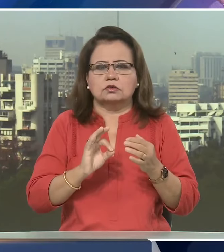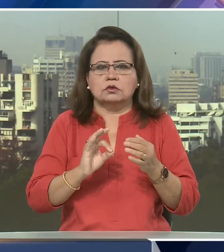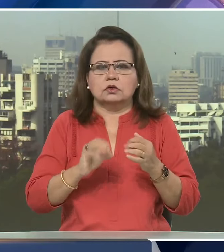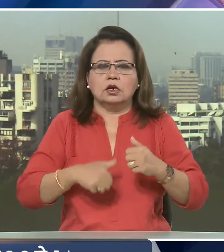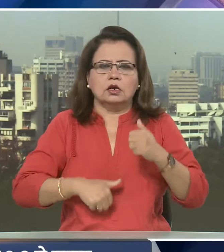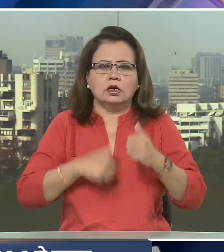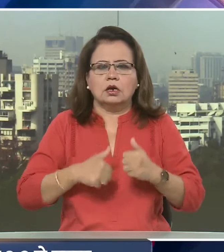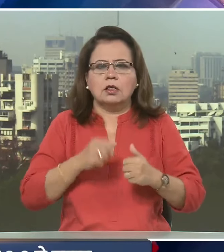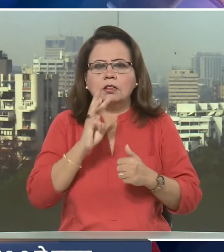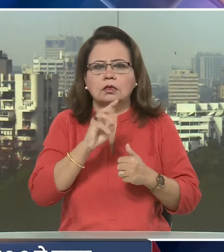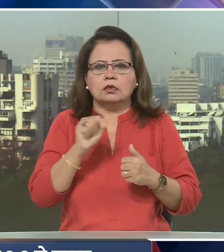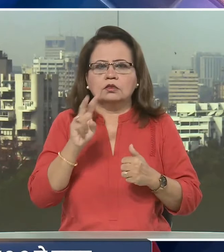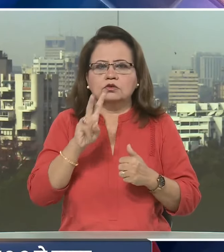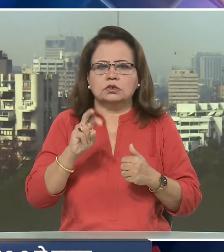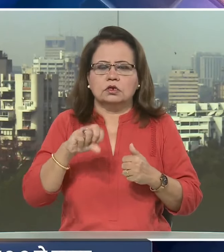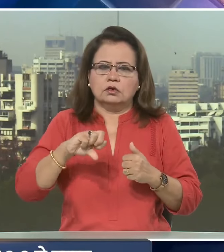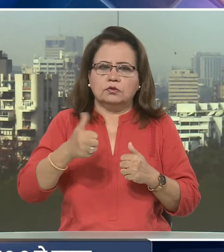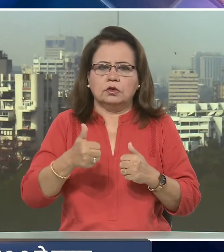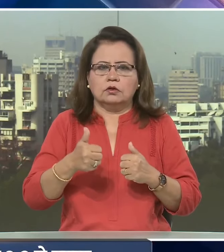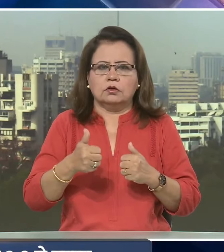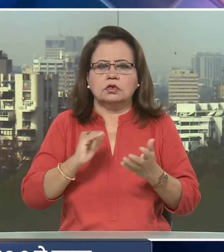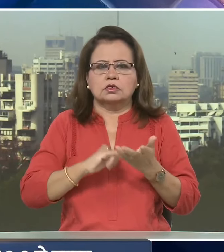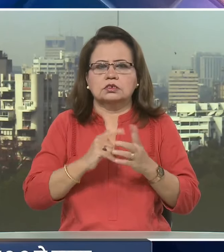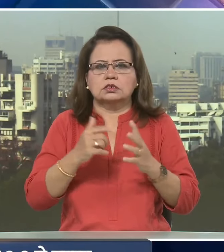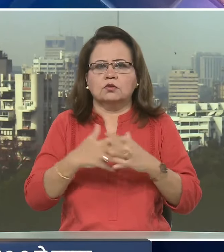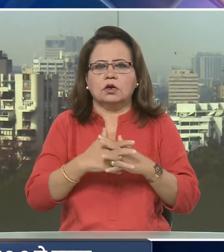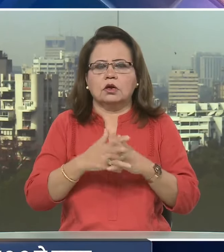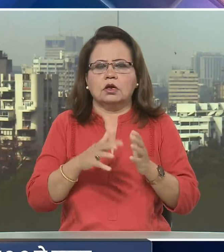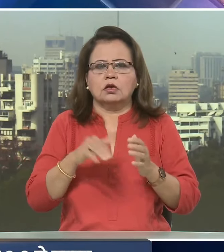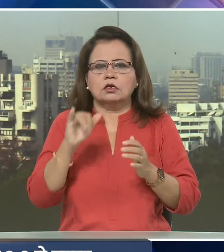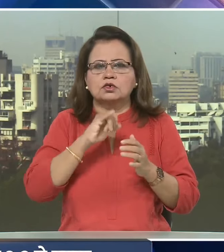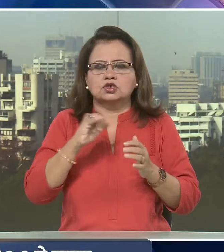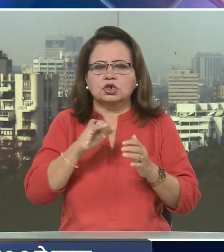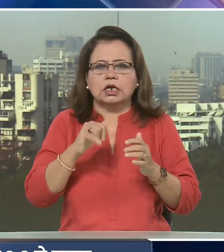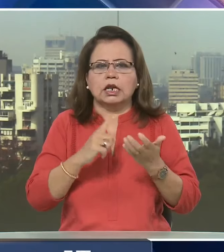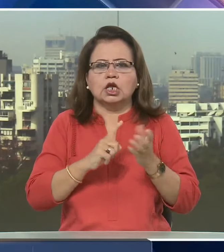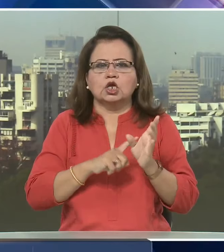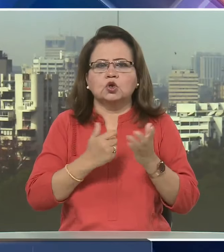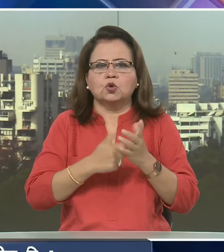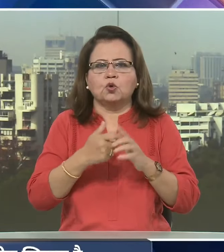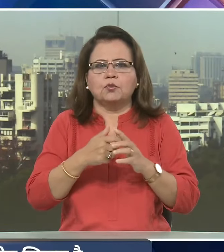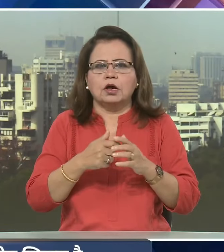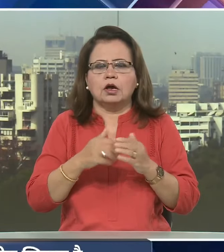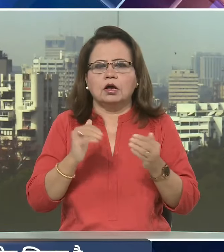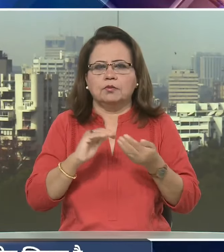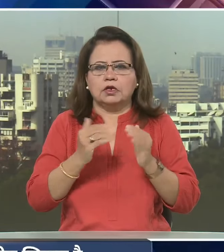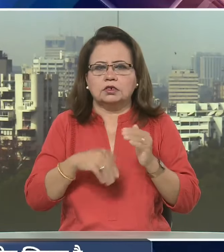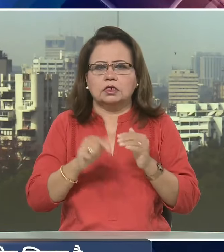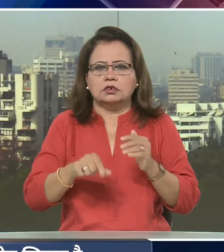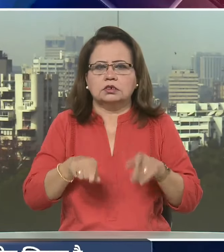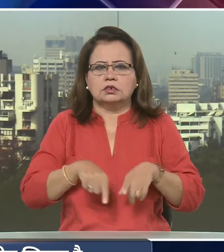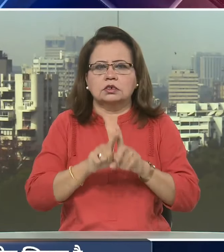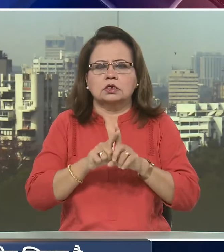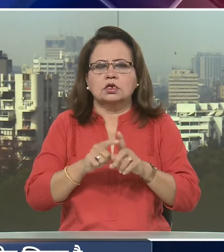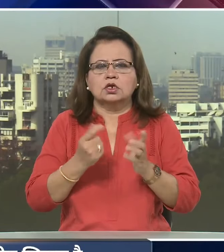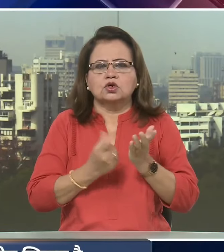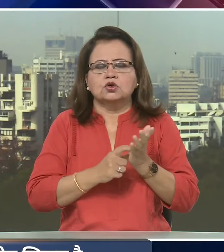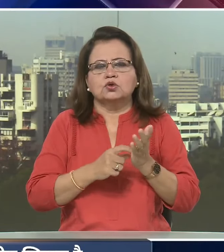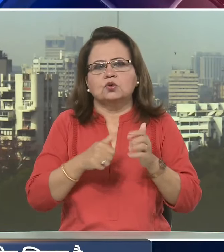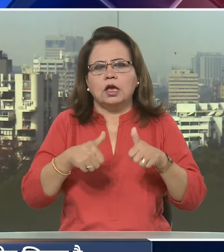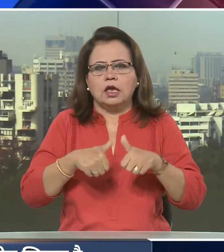3-2 से हराने में सफलता पाई। सेविया का ये रिकॉर्ड 6वां यूरोपा लीग खिताब है। इसी के साथ सेविया ने यूएफए कप